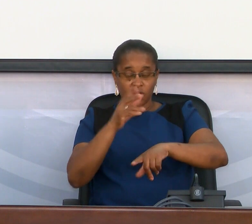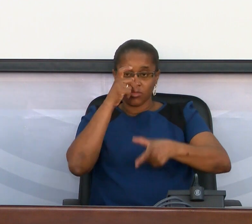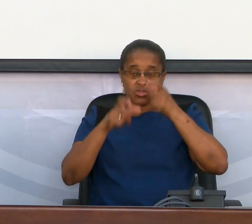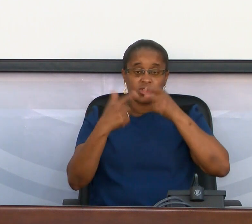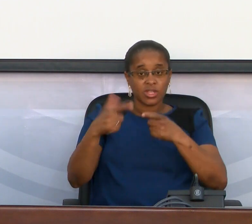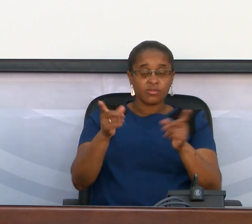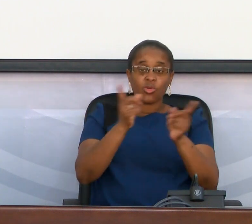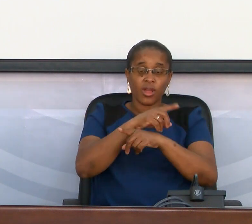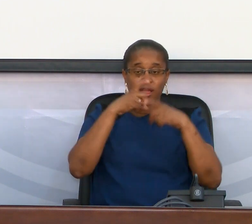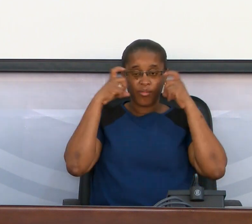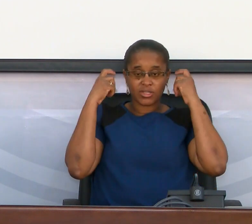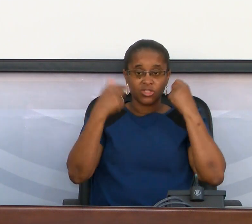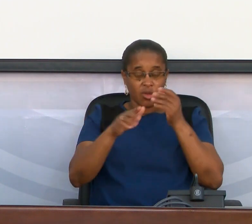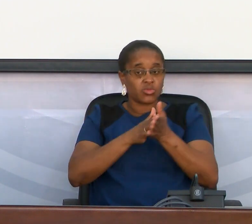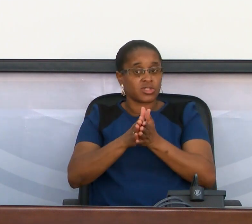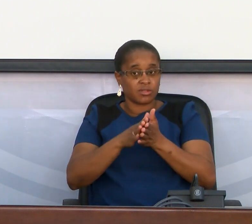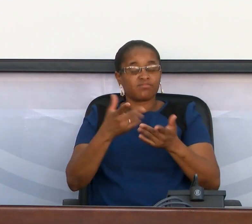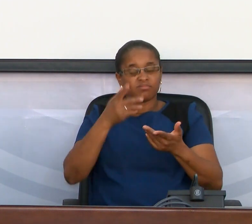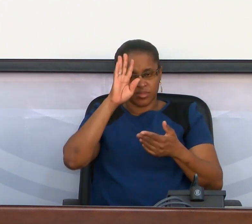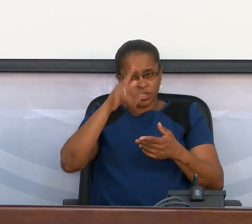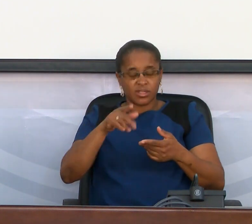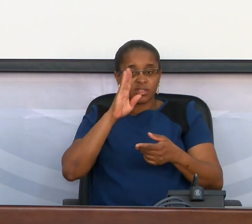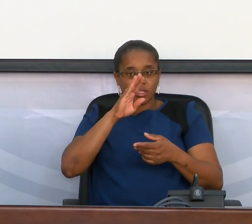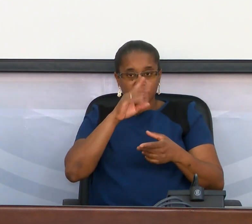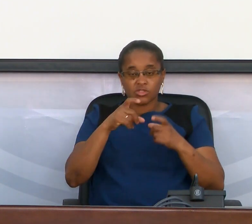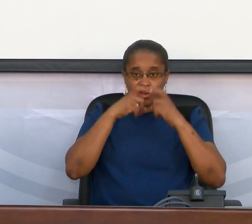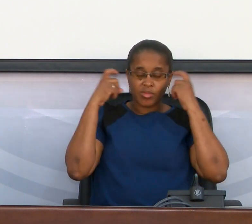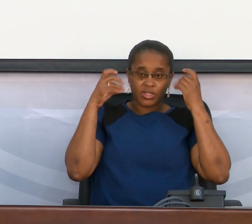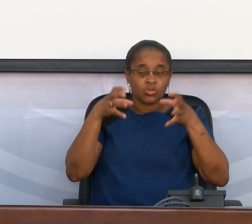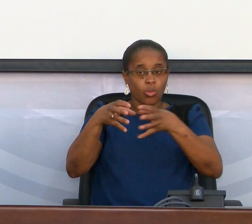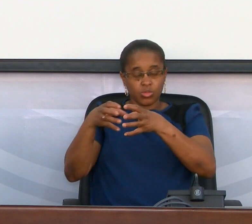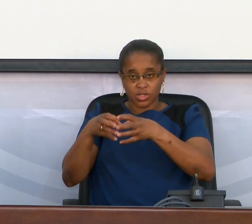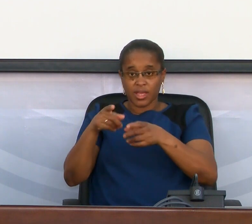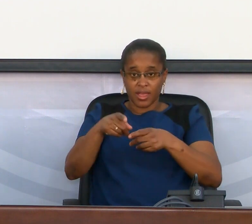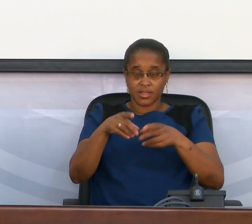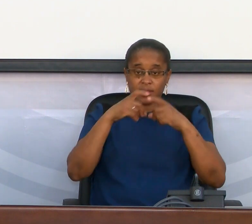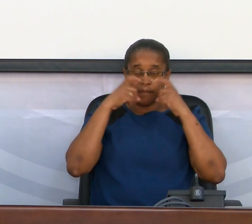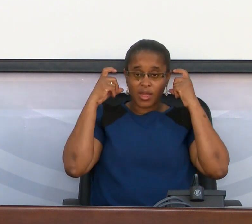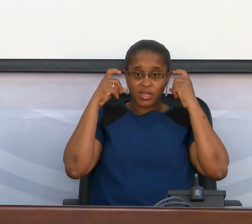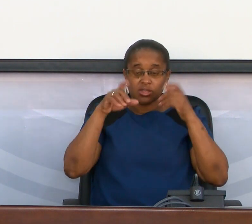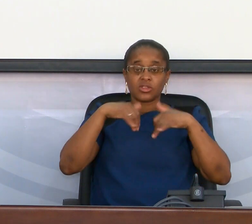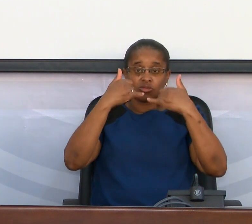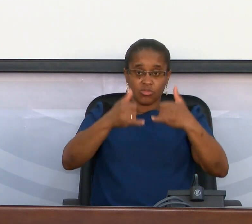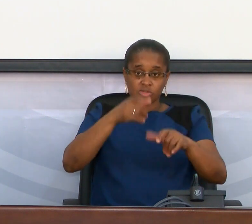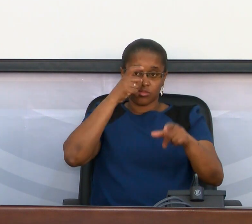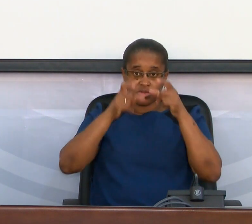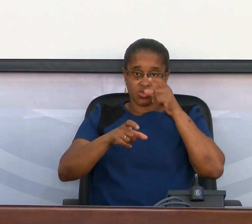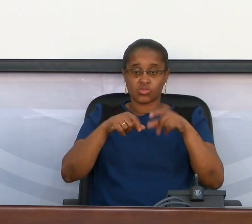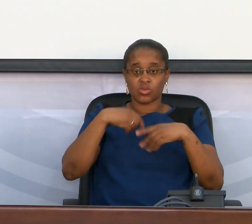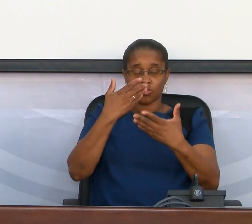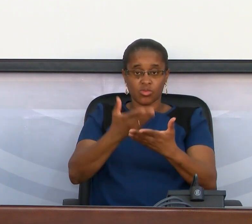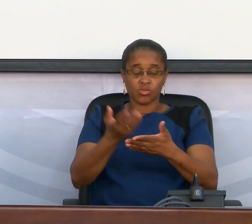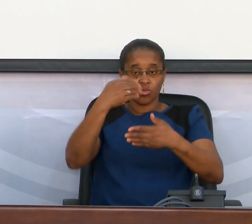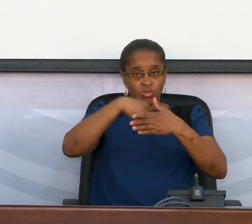está a utilizar, não é? Sendo que, se for uma máscara comunitária, essa máscara depois a pessoa coloca